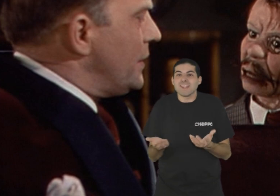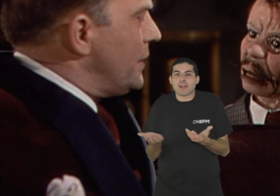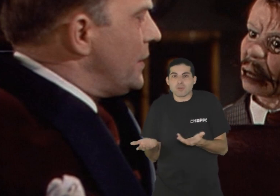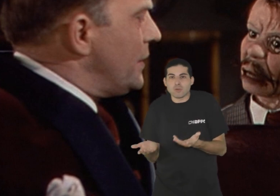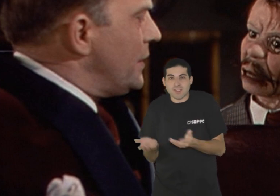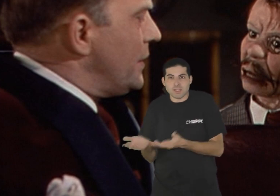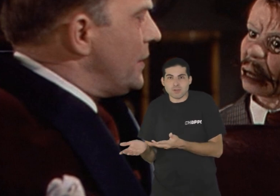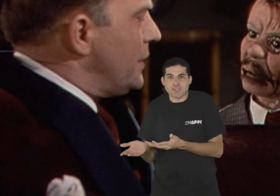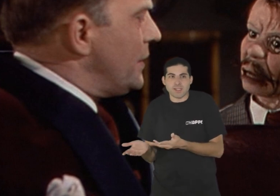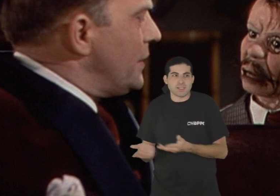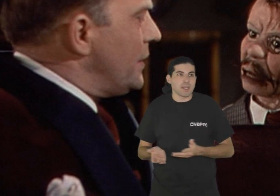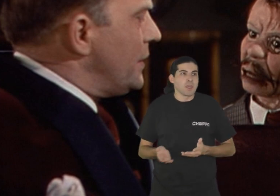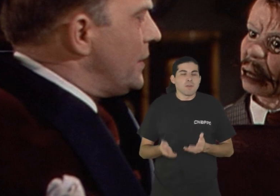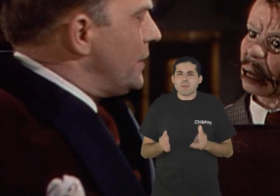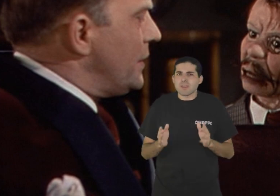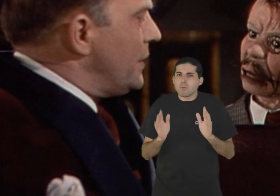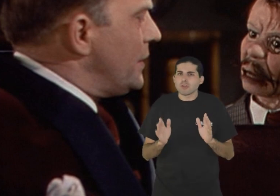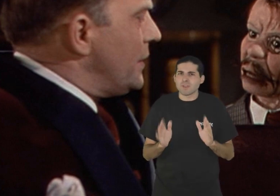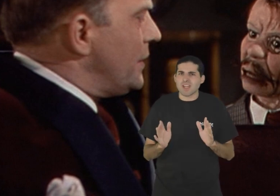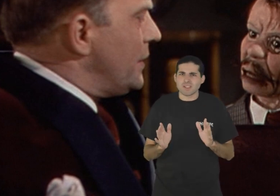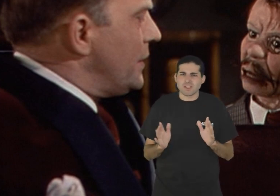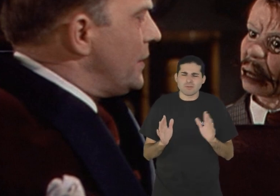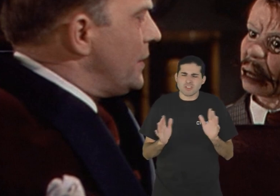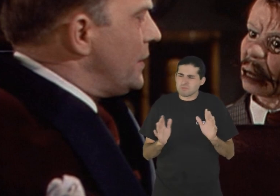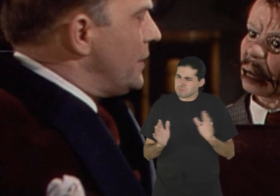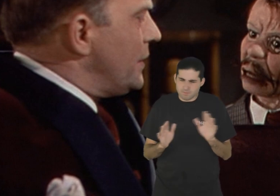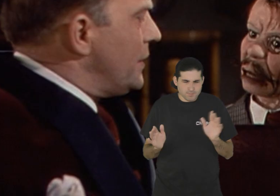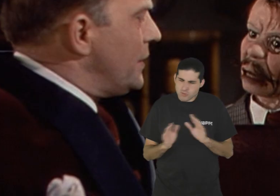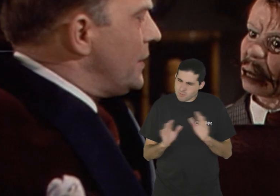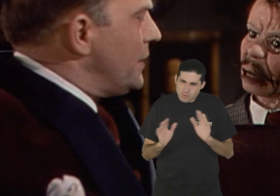ma sono i narratori della storia stessa. Veramente molto pesante.